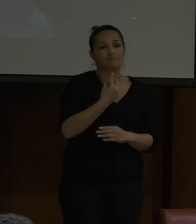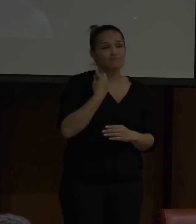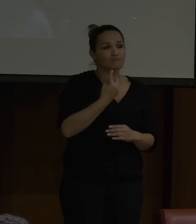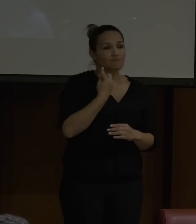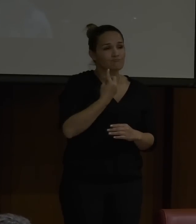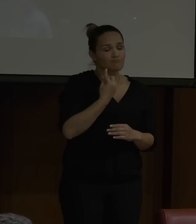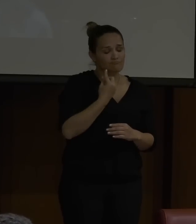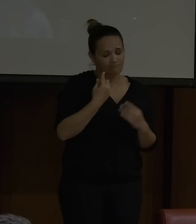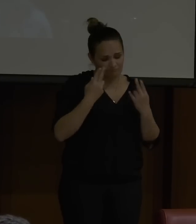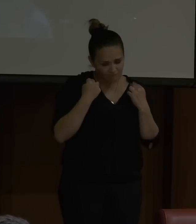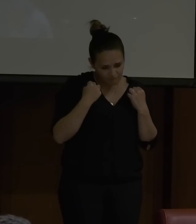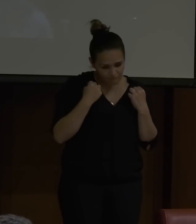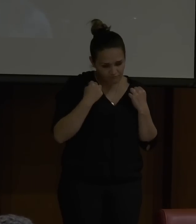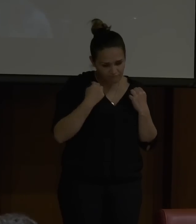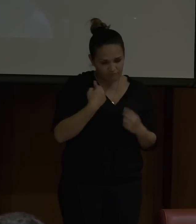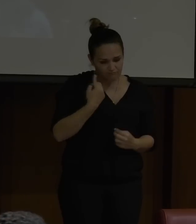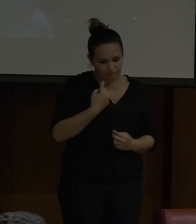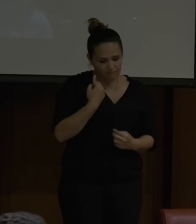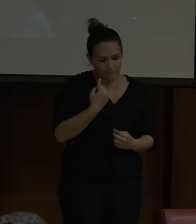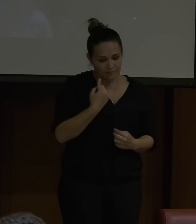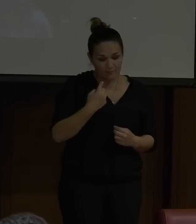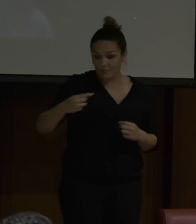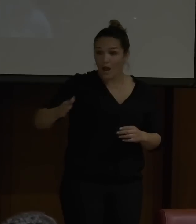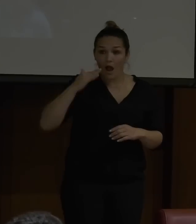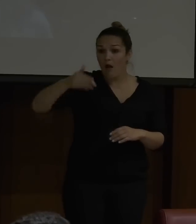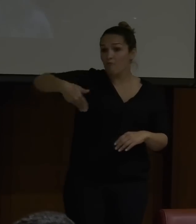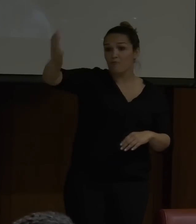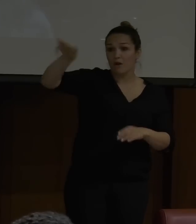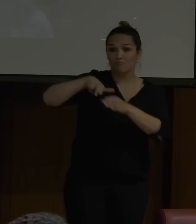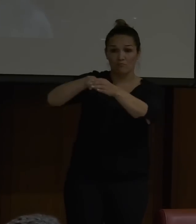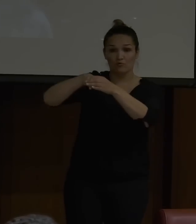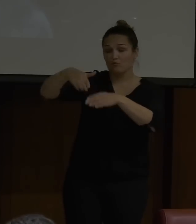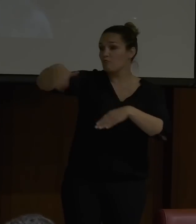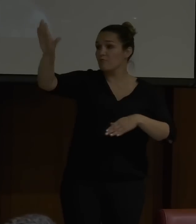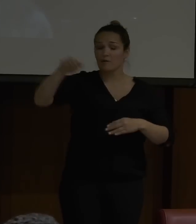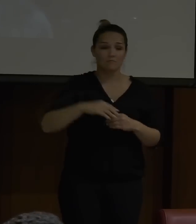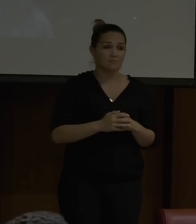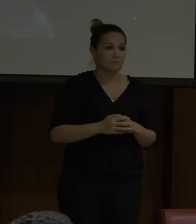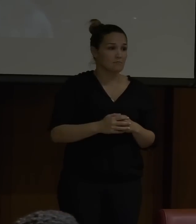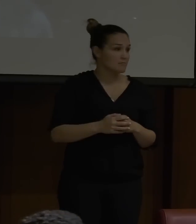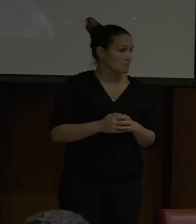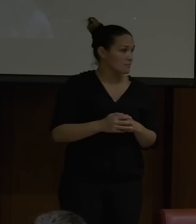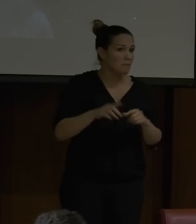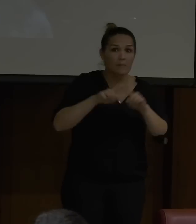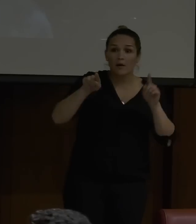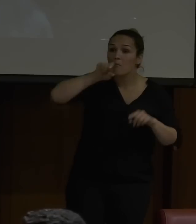La mujer se fue y él no tuvo, o sea, en la charla que tuvo con ella no tuvo tiempo